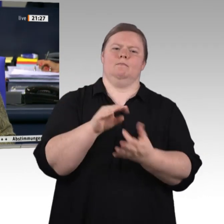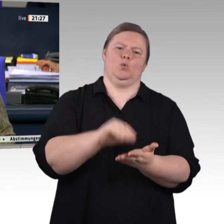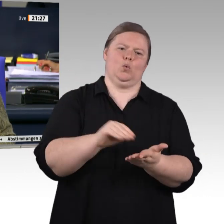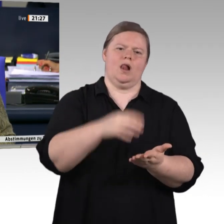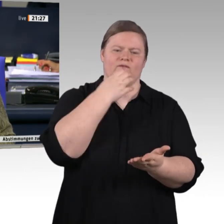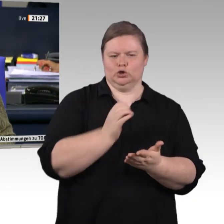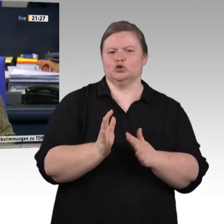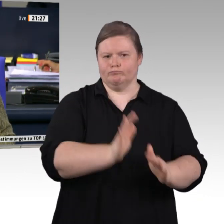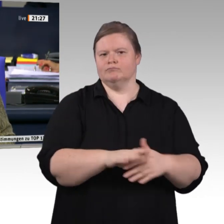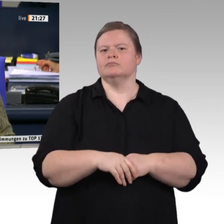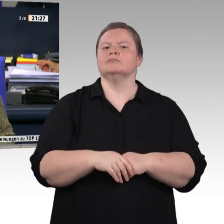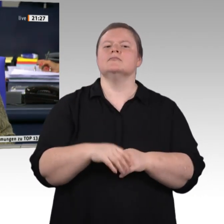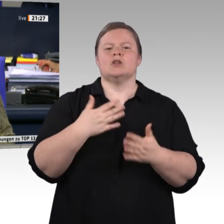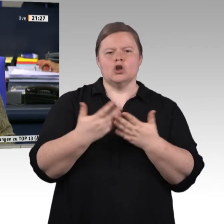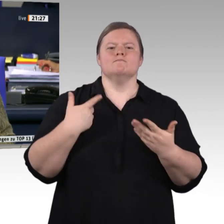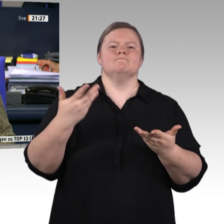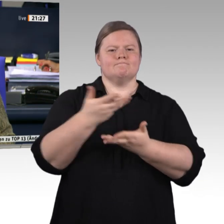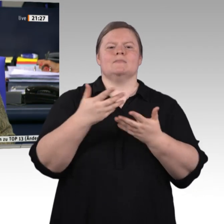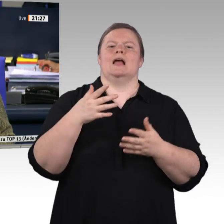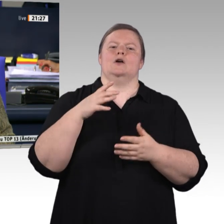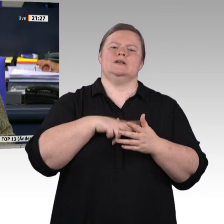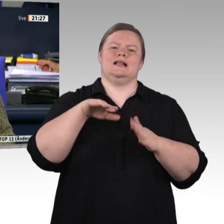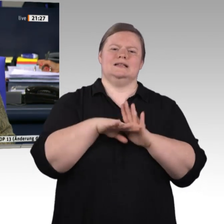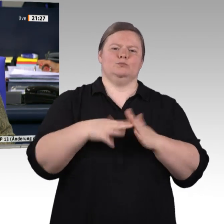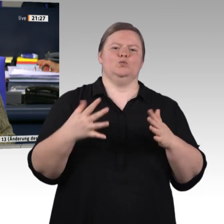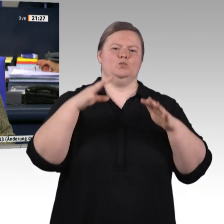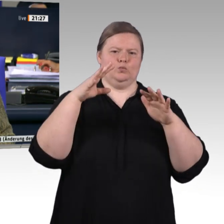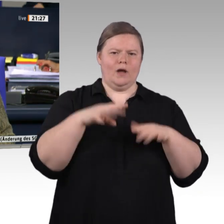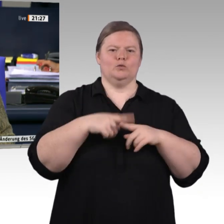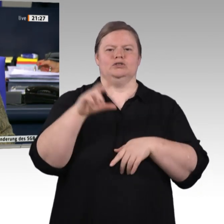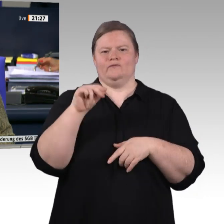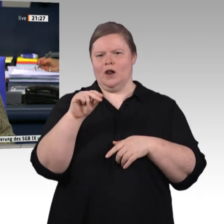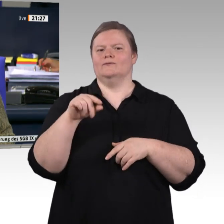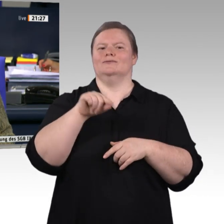Arbeit und Soziales empfiehlt unter Buchstabe A seiner Beschlussempfehlung auf Drucksache